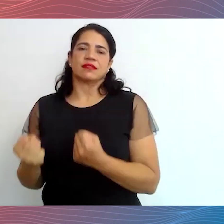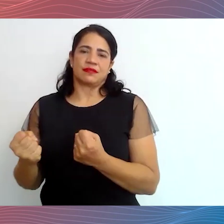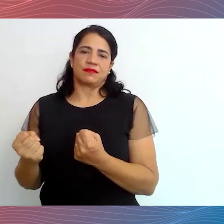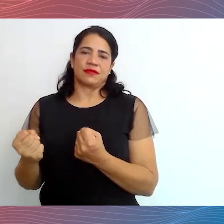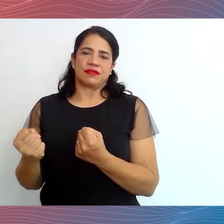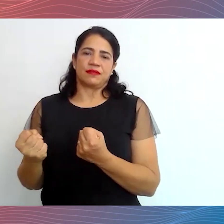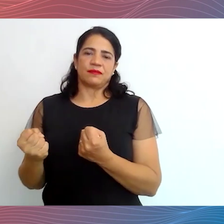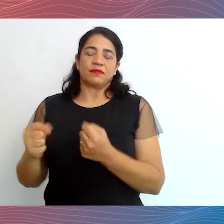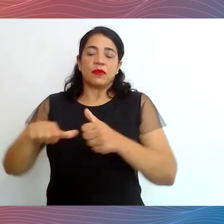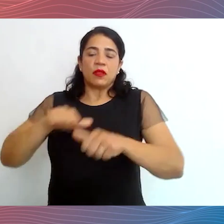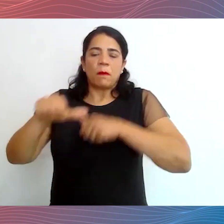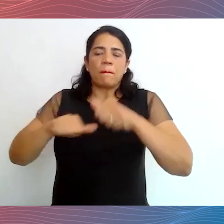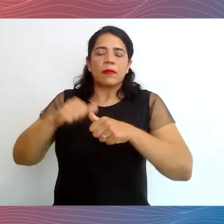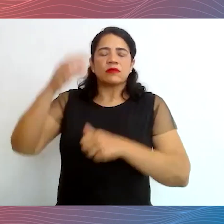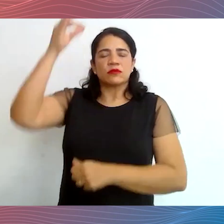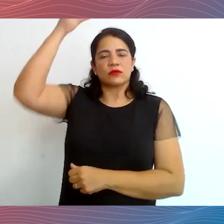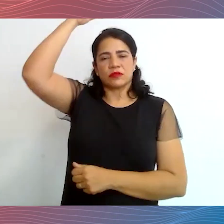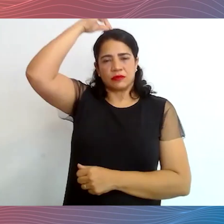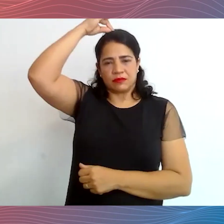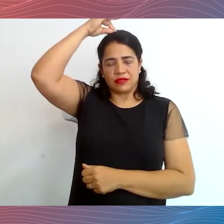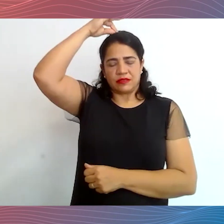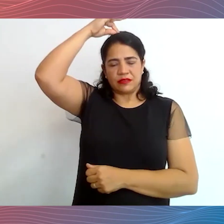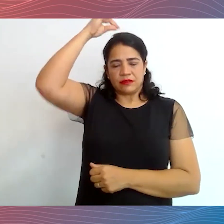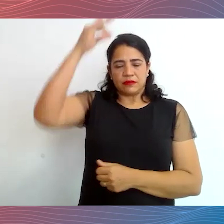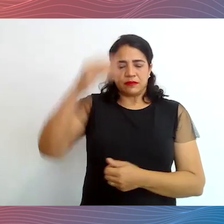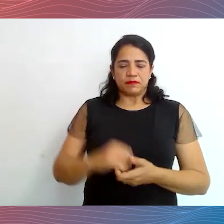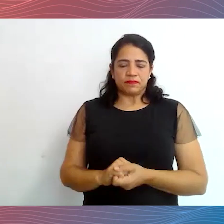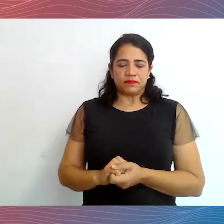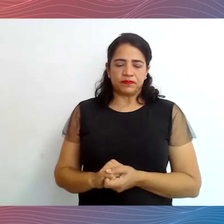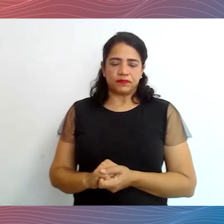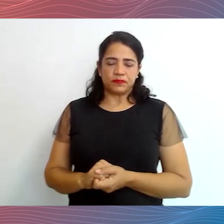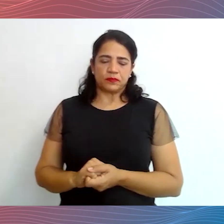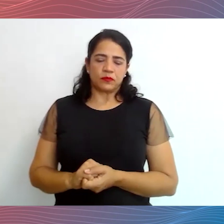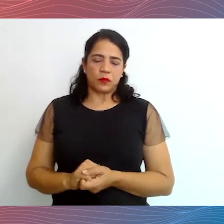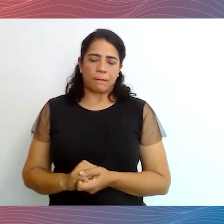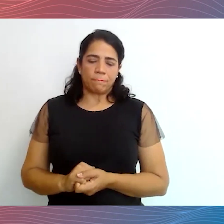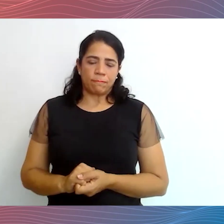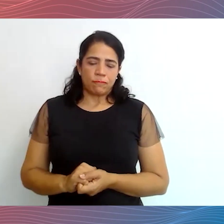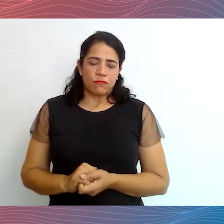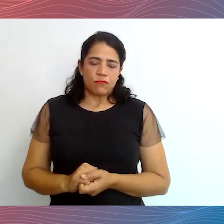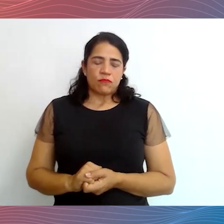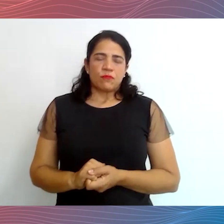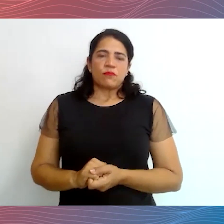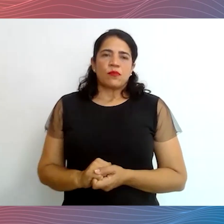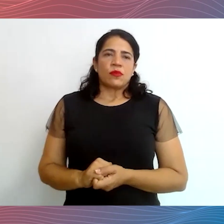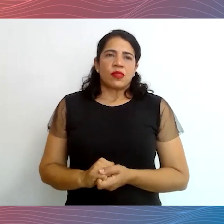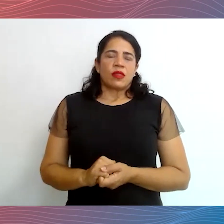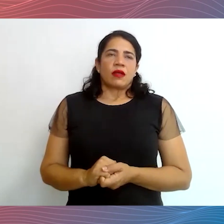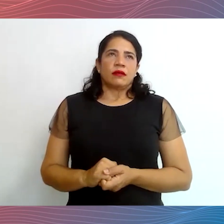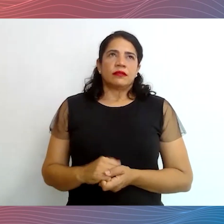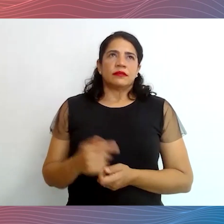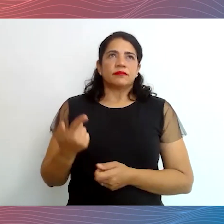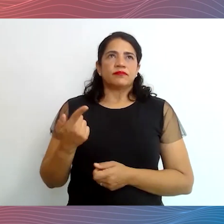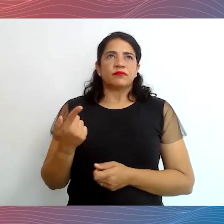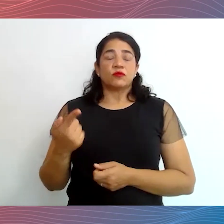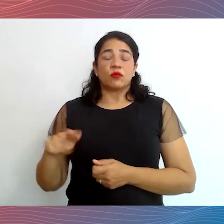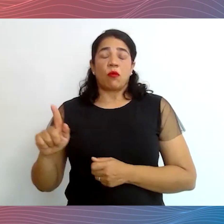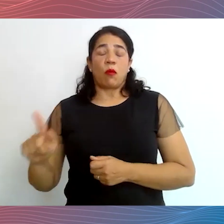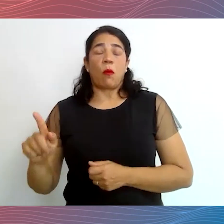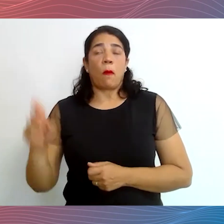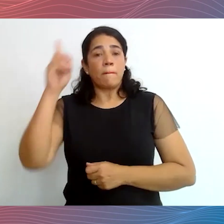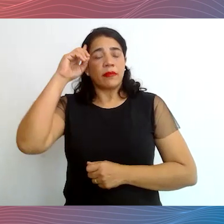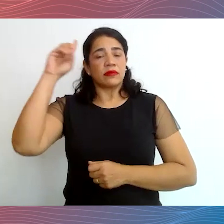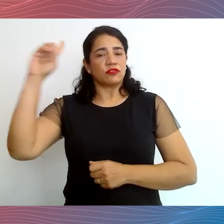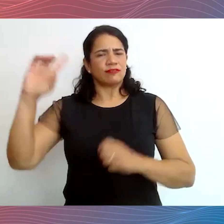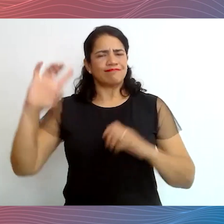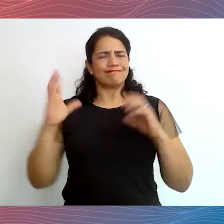39, Jesus no último dia da festa dos judeus, levantou-se e exclamou: se